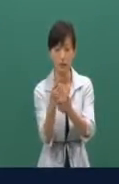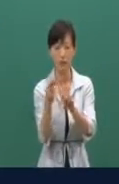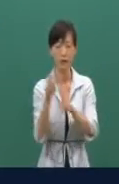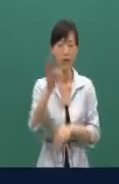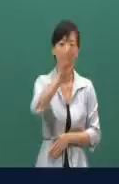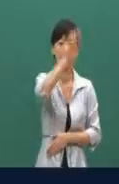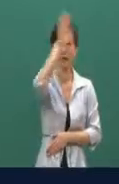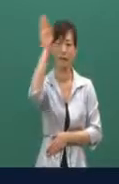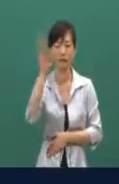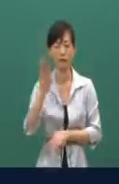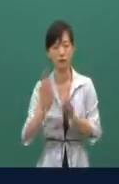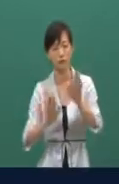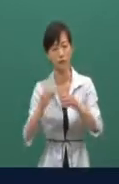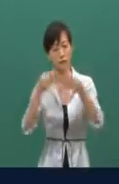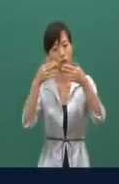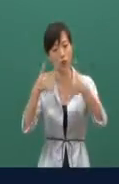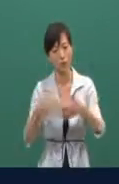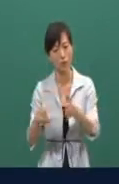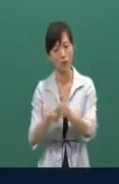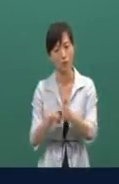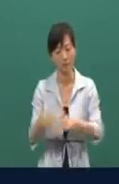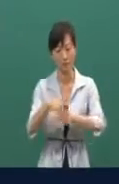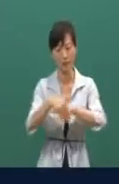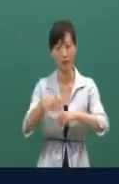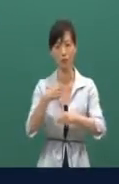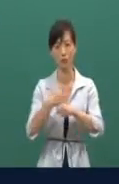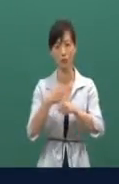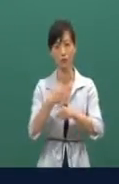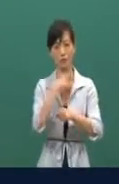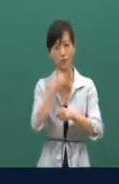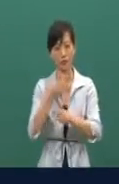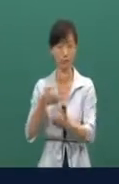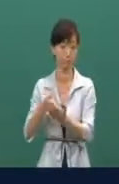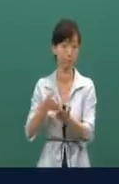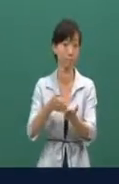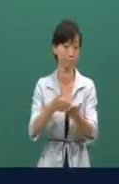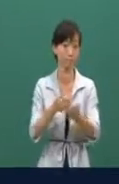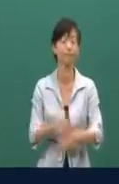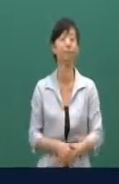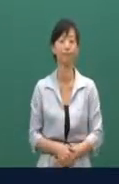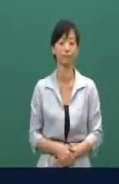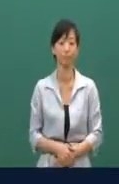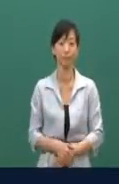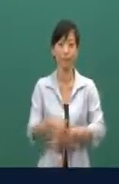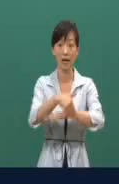風向きなど気象条件なども加えたいとしています。